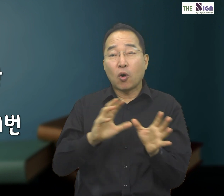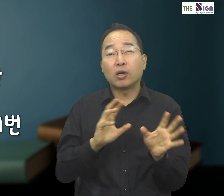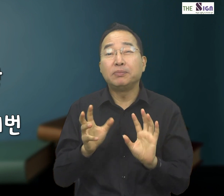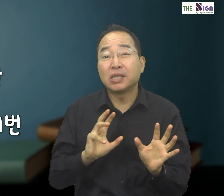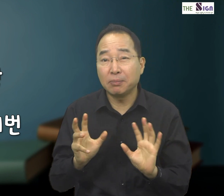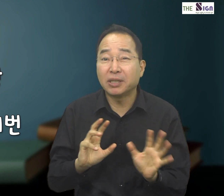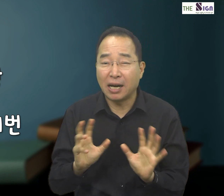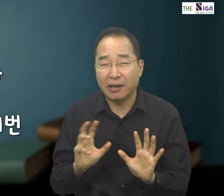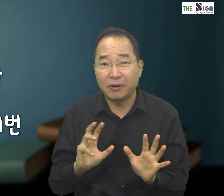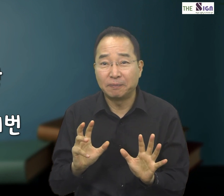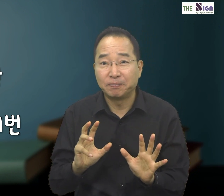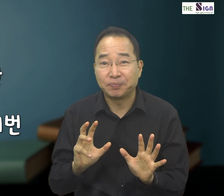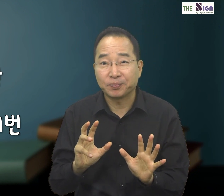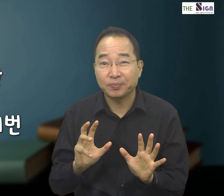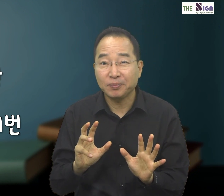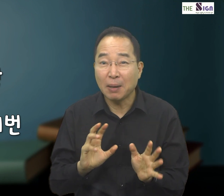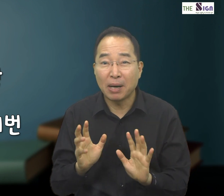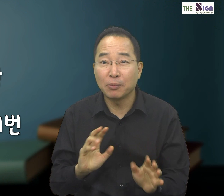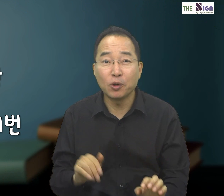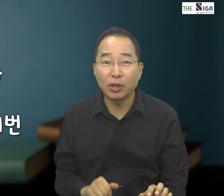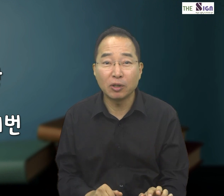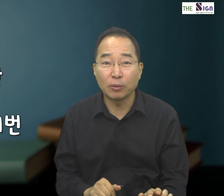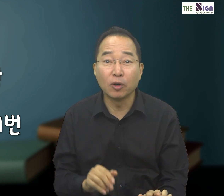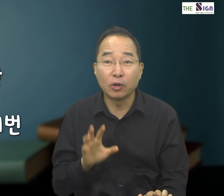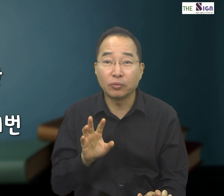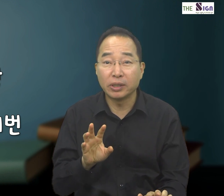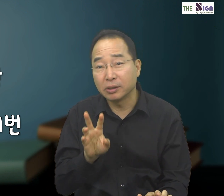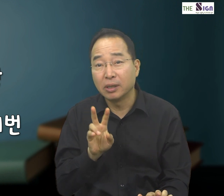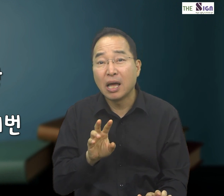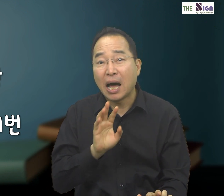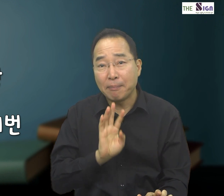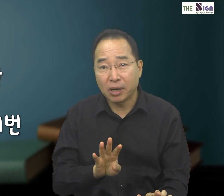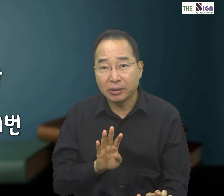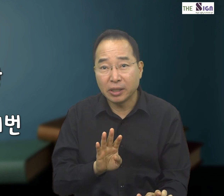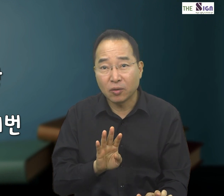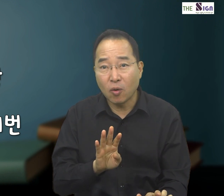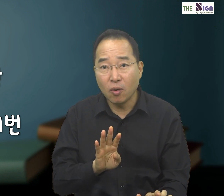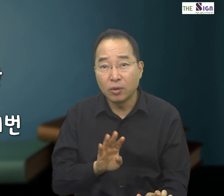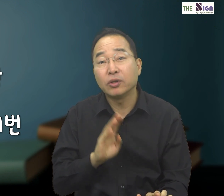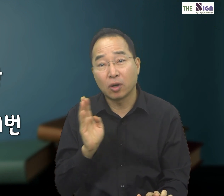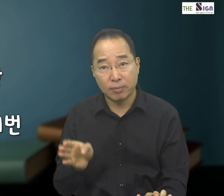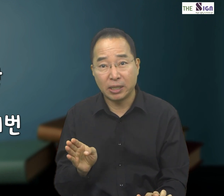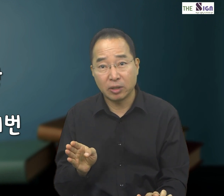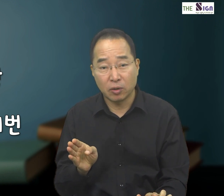조금 느낌은 달라요. 말로 표현하기는 어려운데 그래서 한 번 할 때 있고 여러 번 할 때 있고